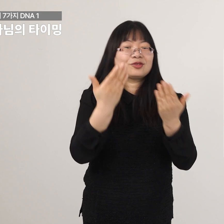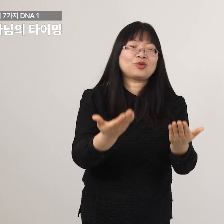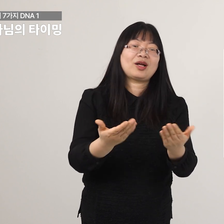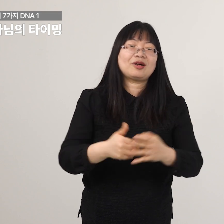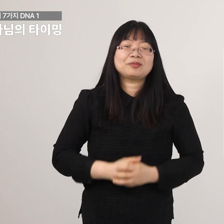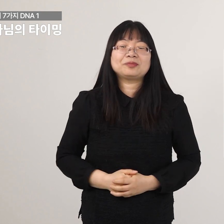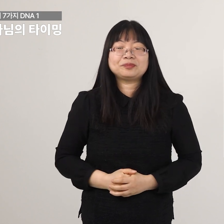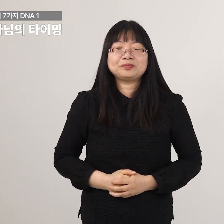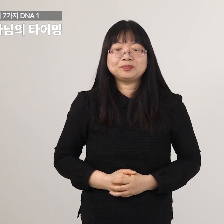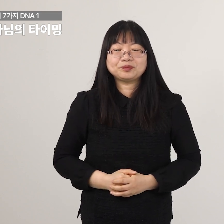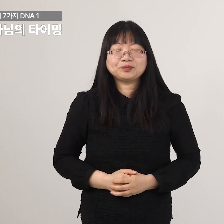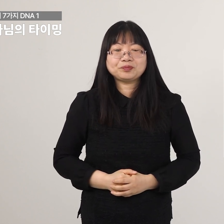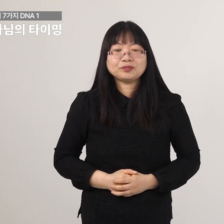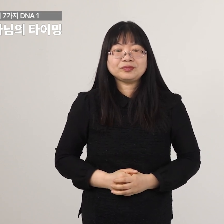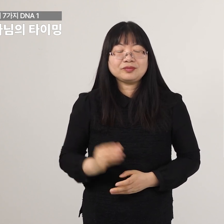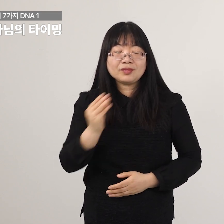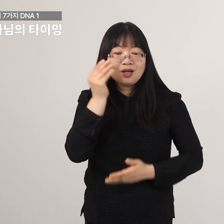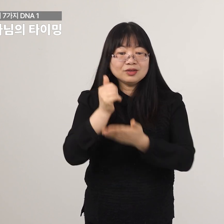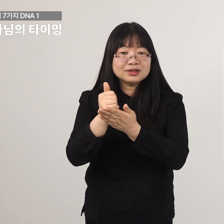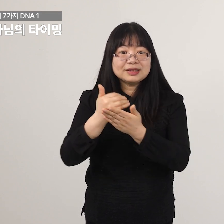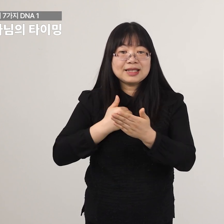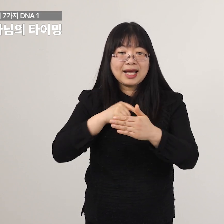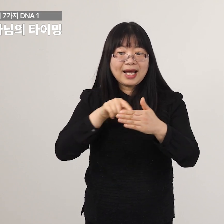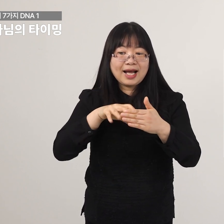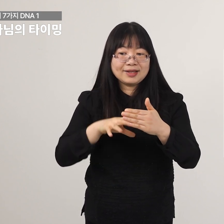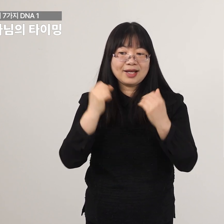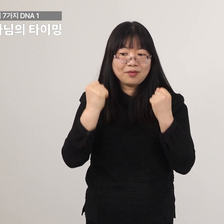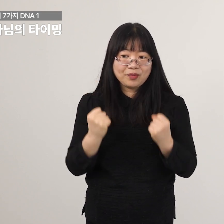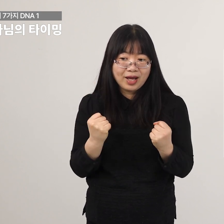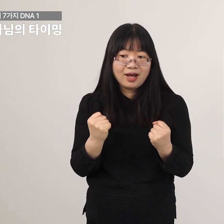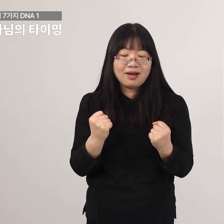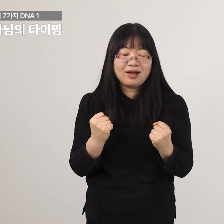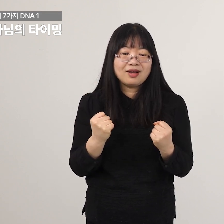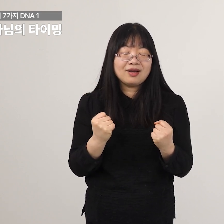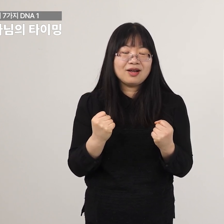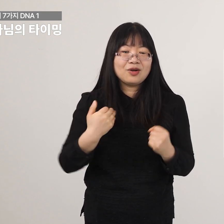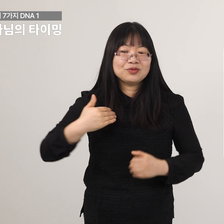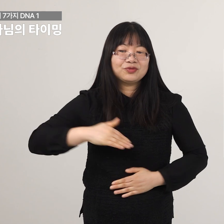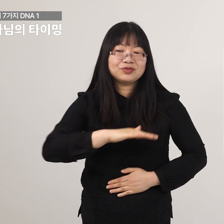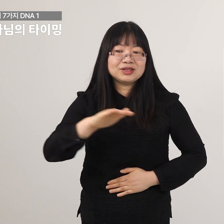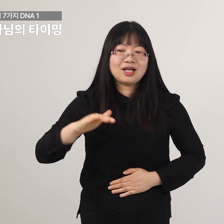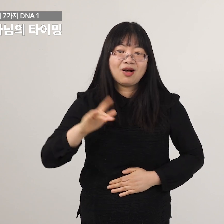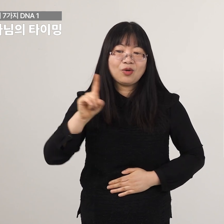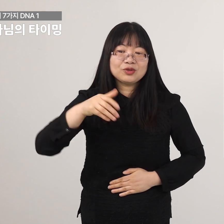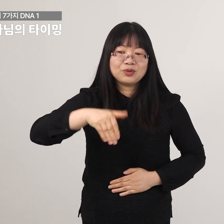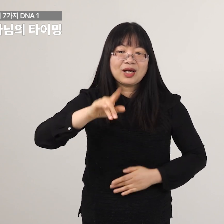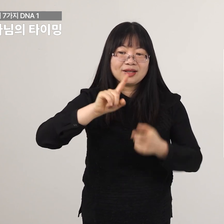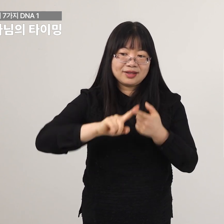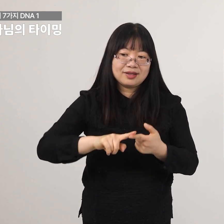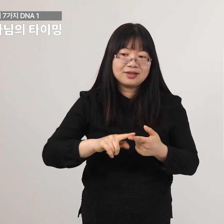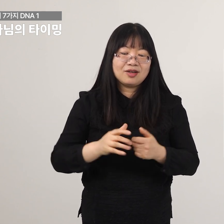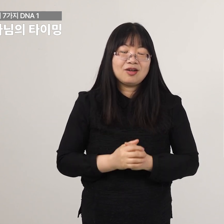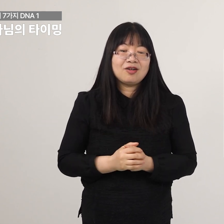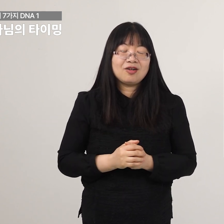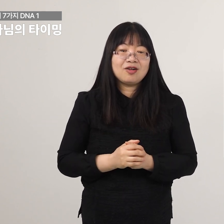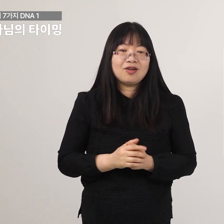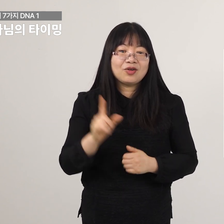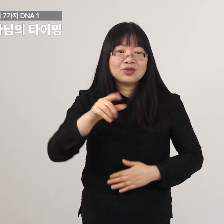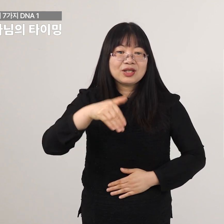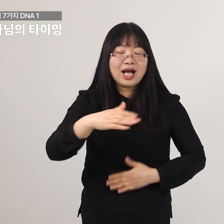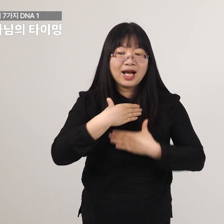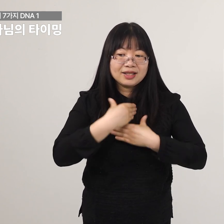하리라. 네. 이 성령님이 내 안에 내주하셔야 우리가 어디로 갈지, 어디로